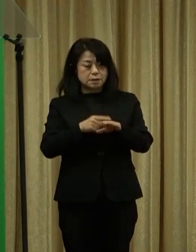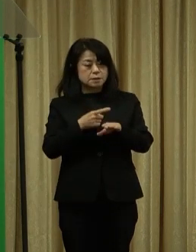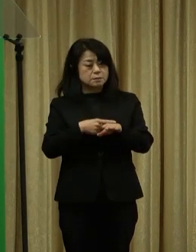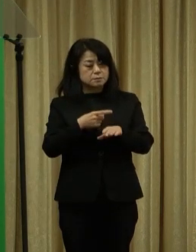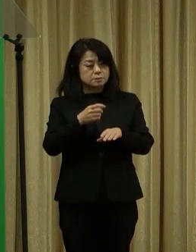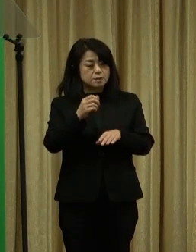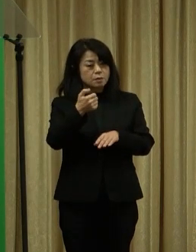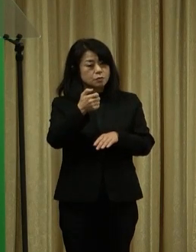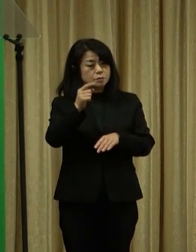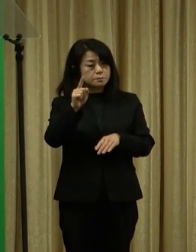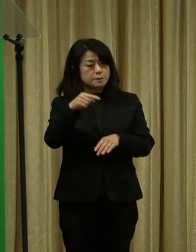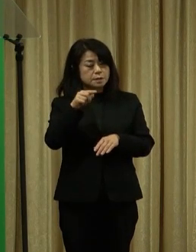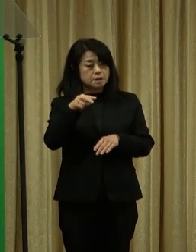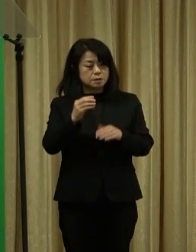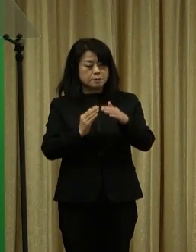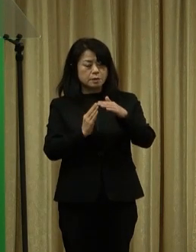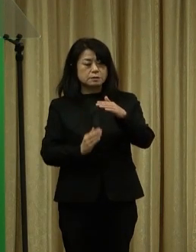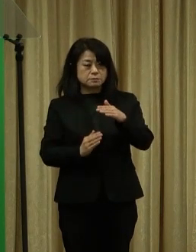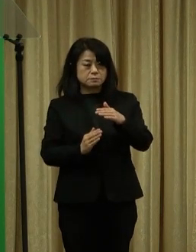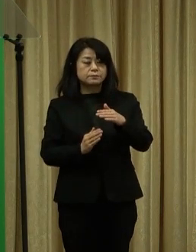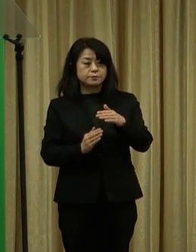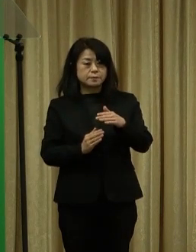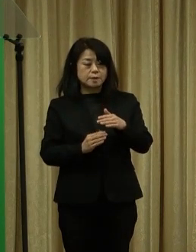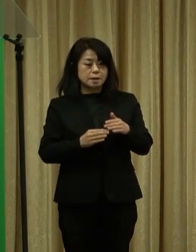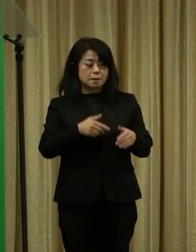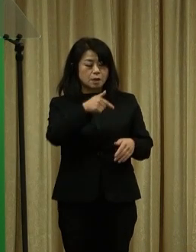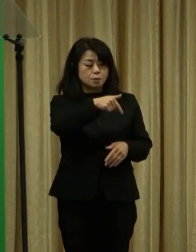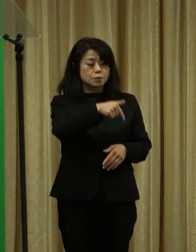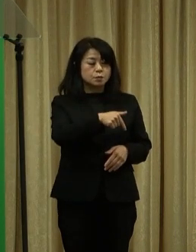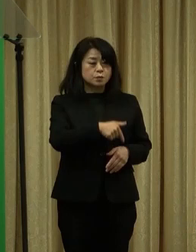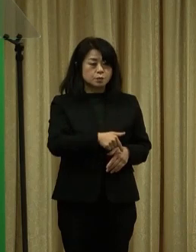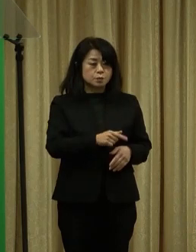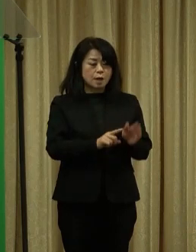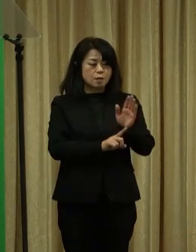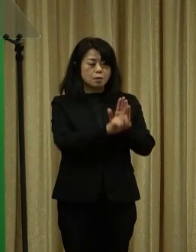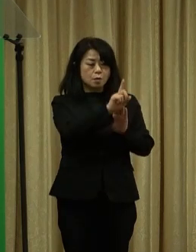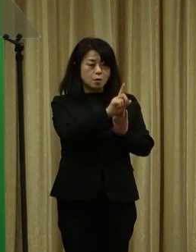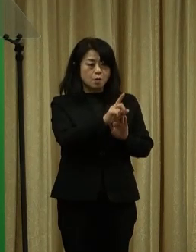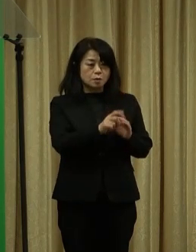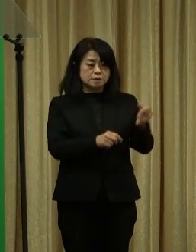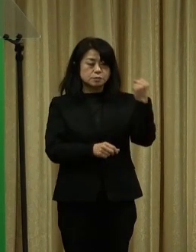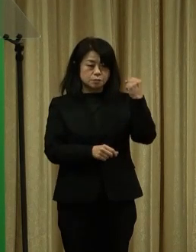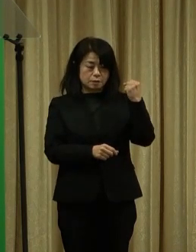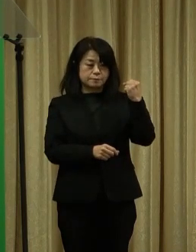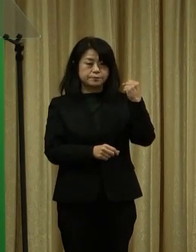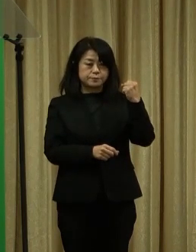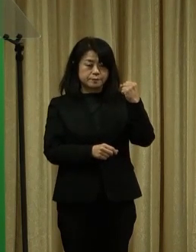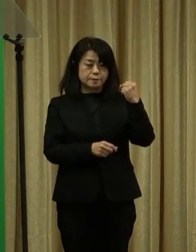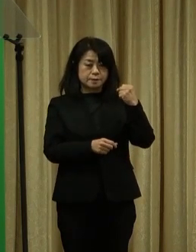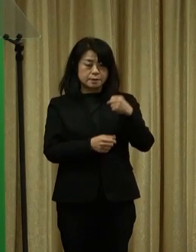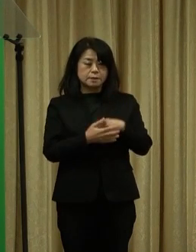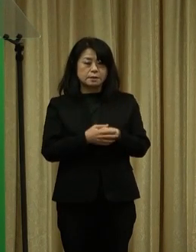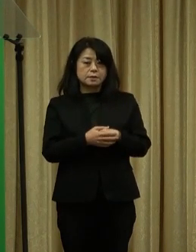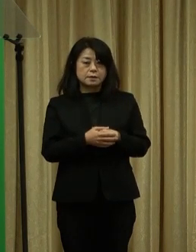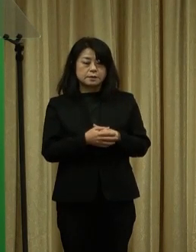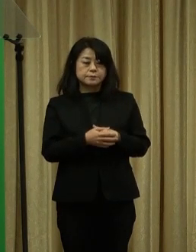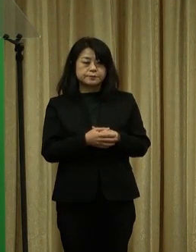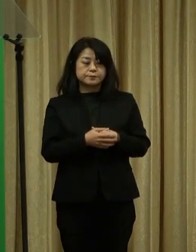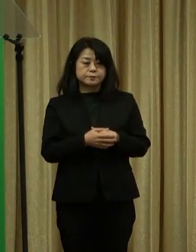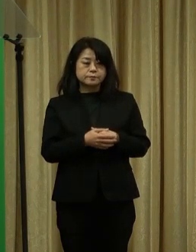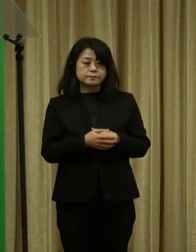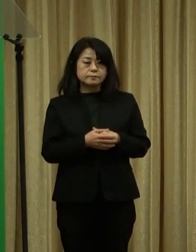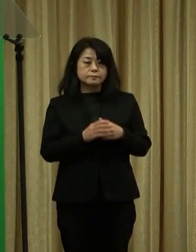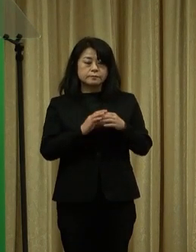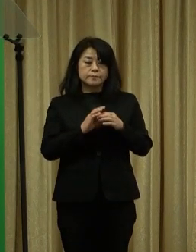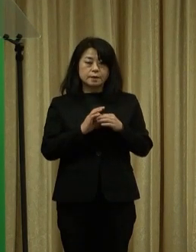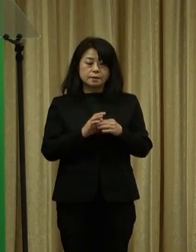あまあ、高温に強い品種ということで、一等米比率が9割を超えるになりました。ここで恥じなく